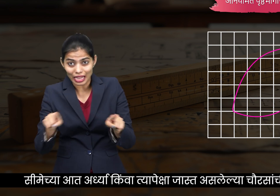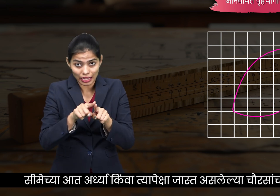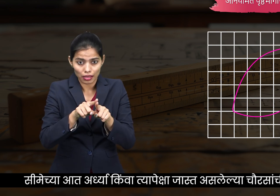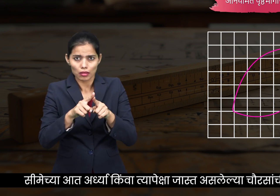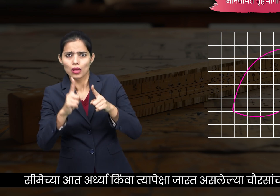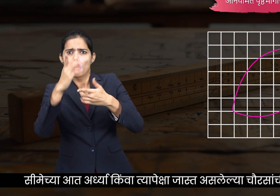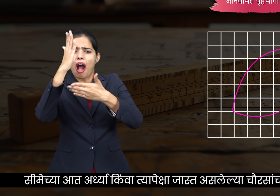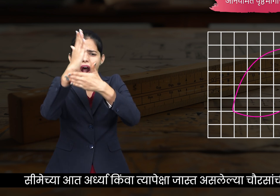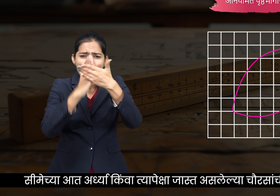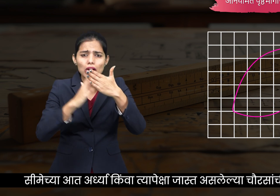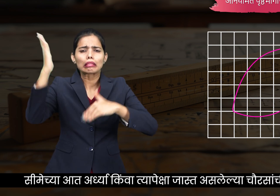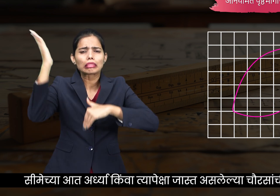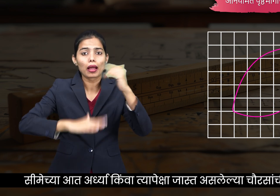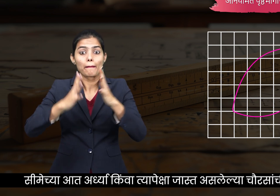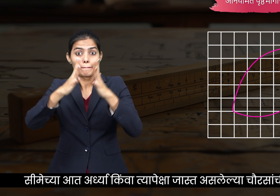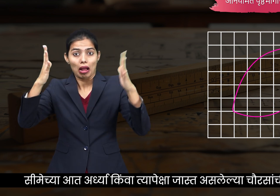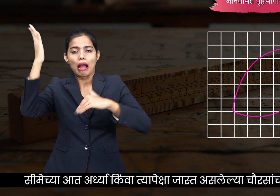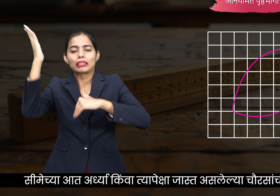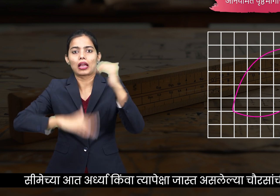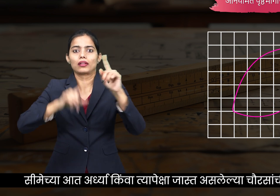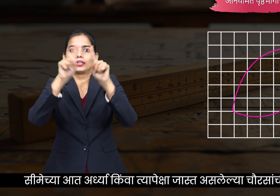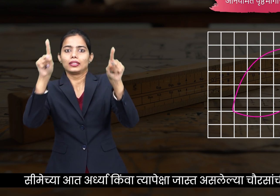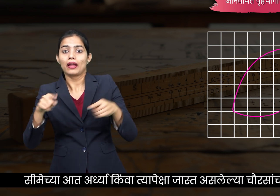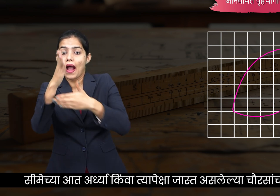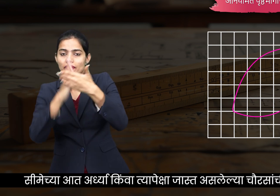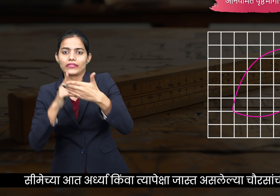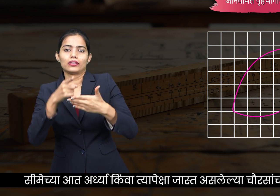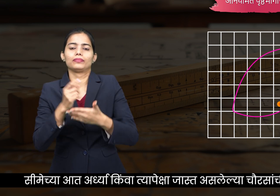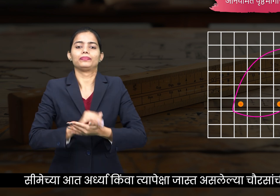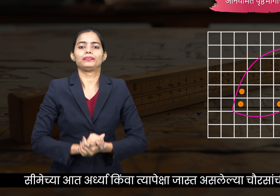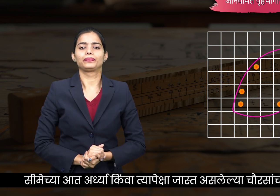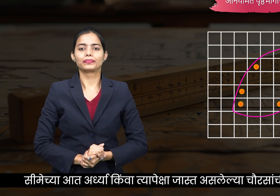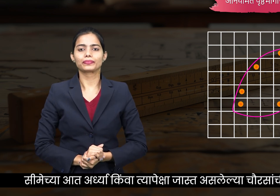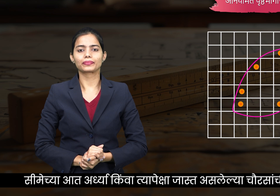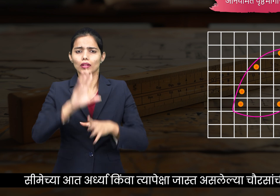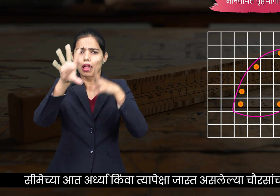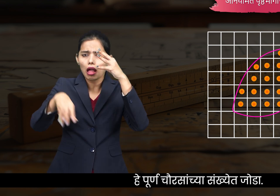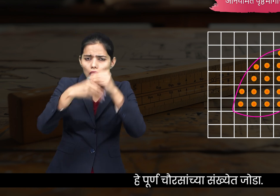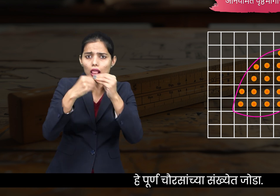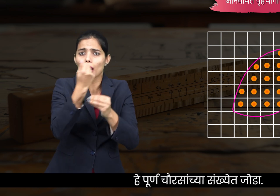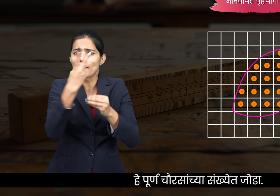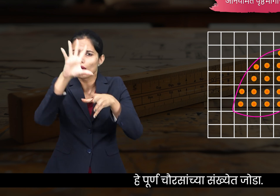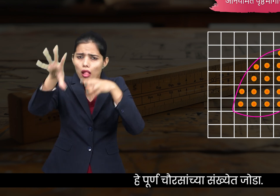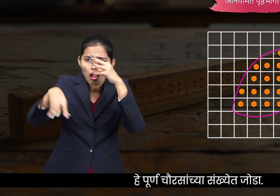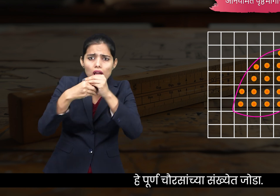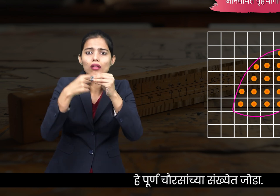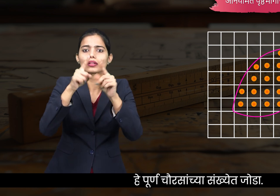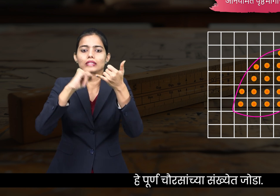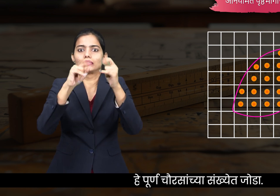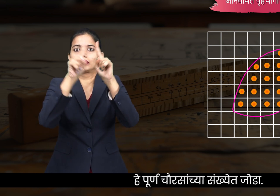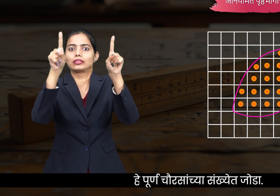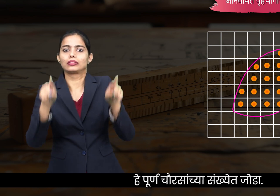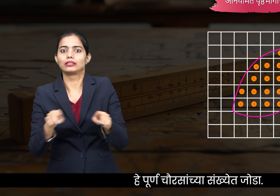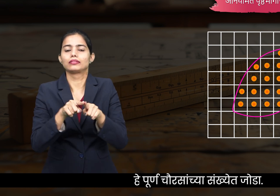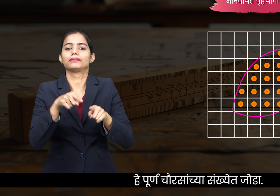सीमेच्या आत अर्ध्या किंवा त्यापेक्षा जास्त असलेल्या चौरसांची संख्या देखील मोजा. हे पूर्ण चौरसांच्या संख्येत